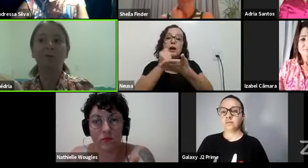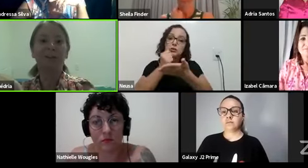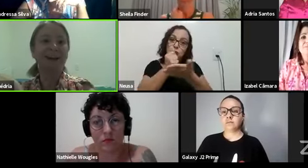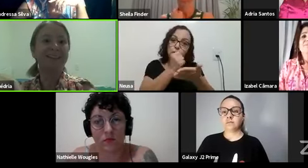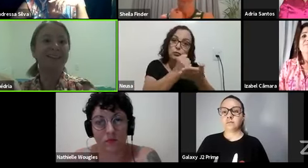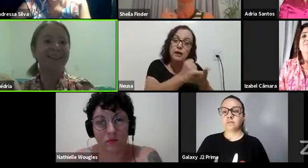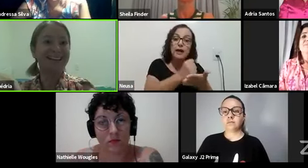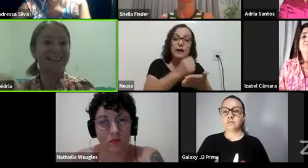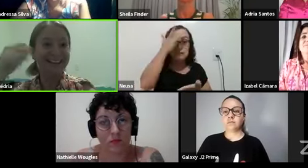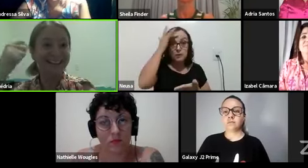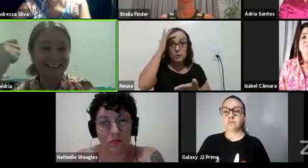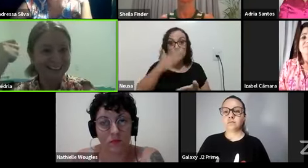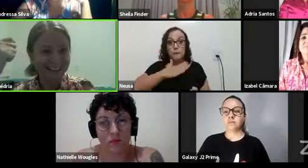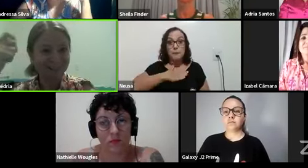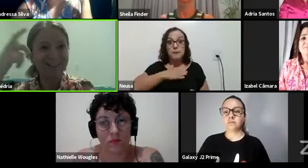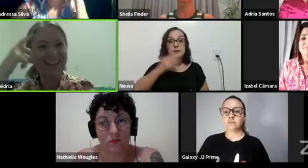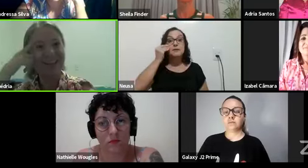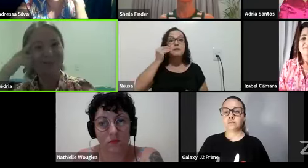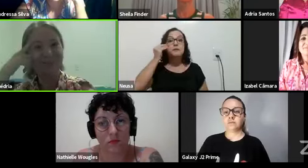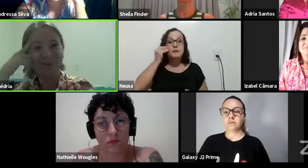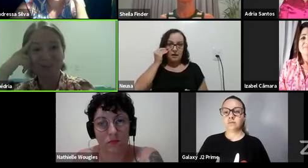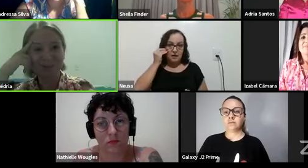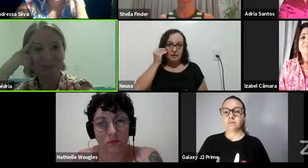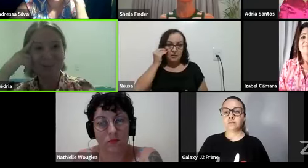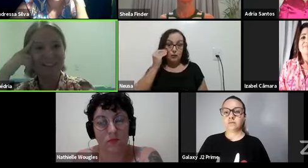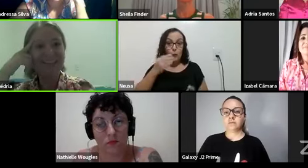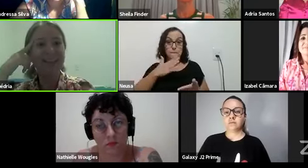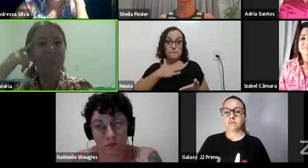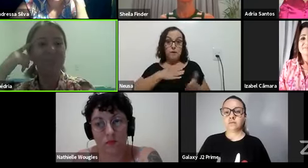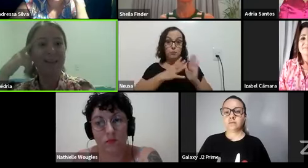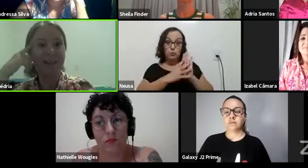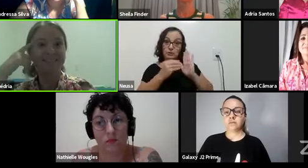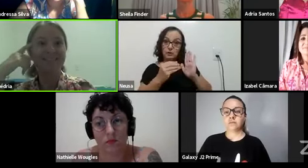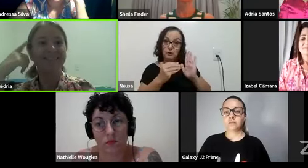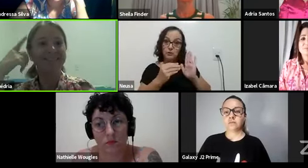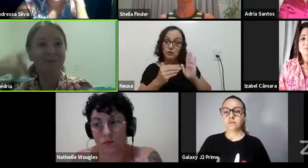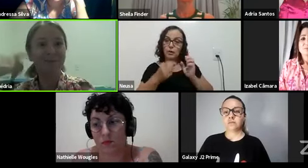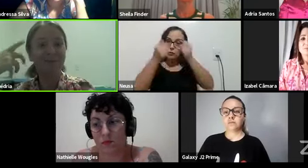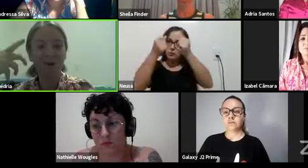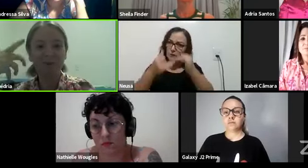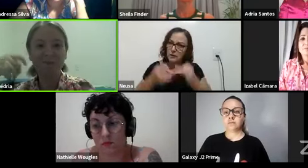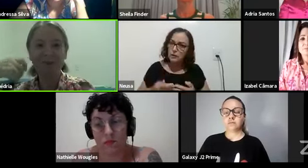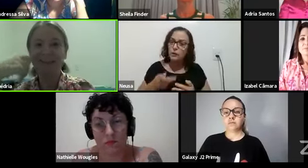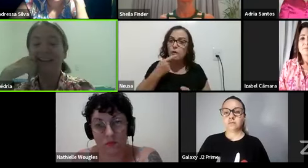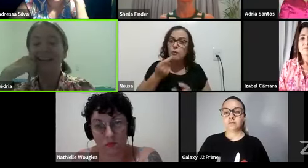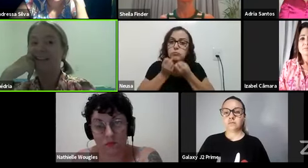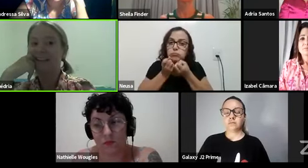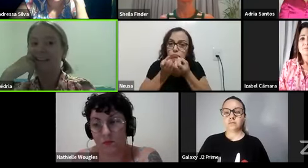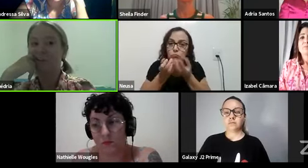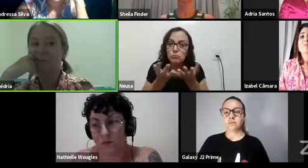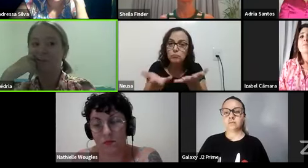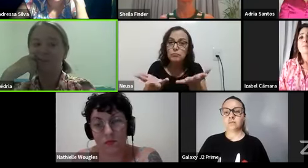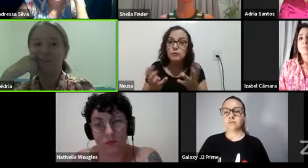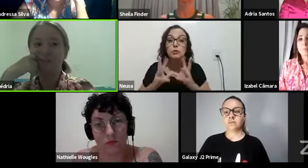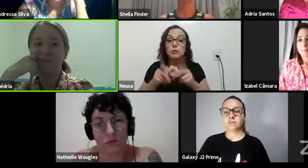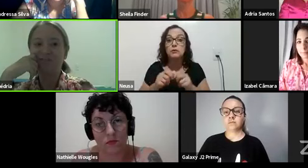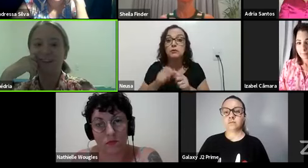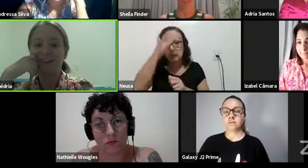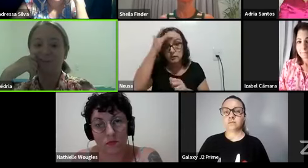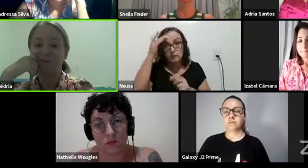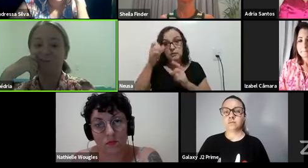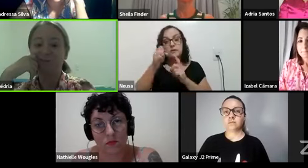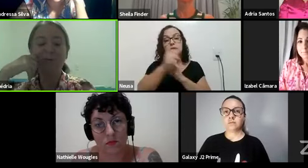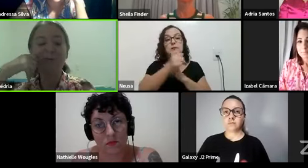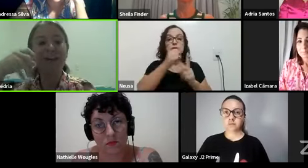um pouco da gana que eu tenho por tudo, né? Esse hiperfoco de aprender. Então, eu vou deixando